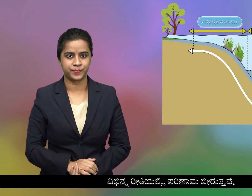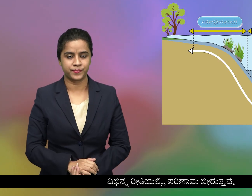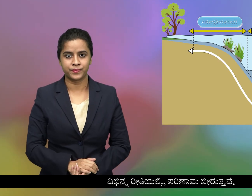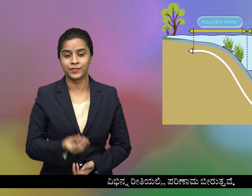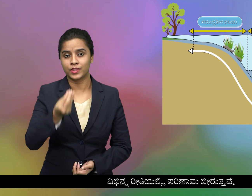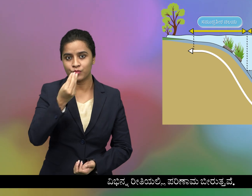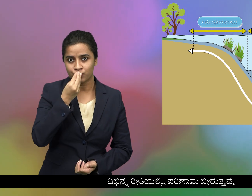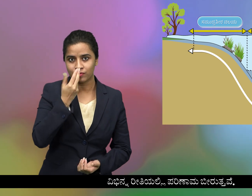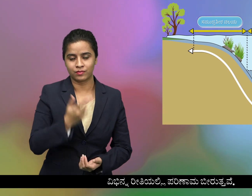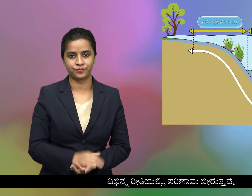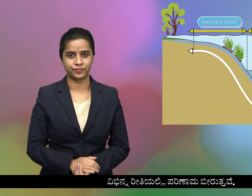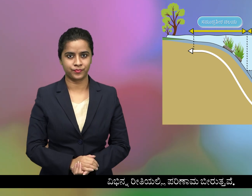ರೀತಿಯಲ್ಲಿ ಪರಿಣಾಮವನ್ನ ಬೀರುತ್ತವೆ.